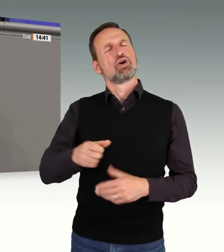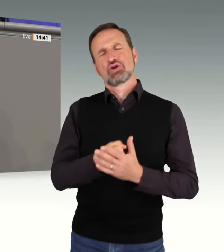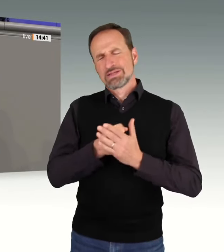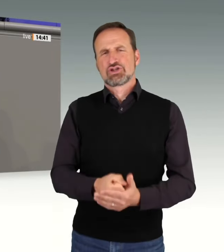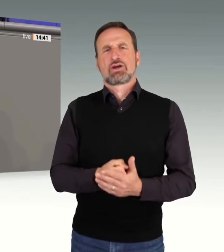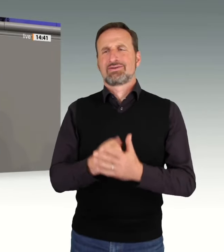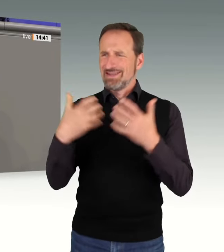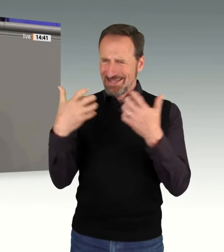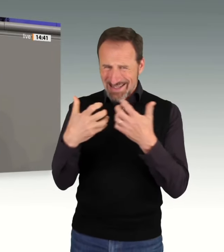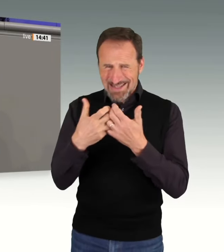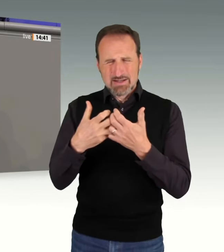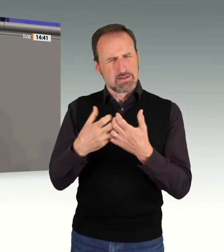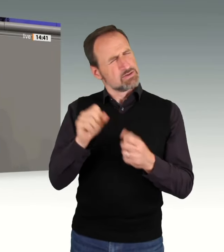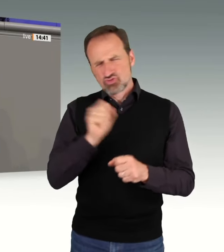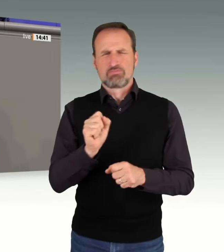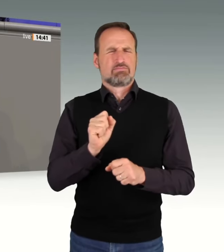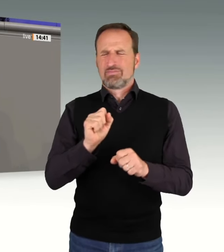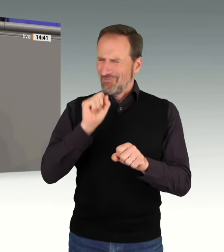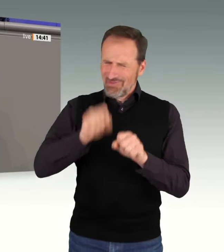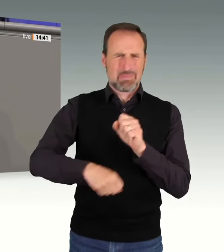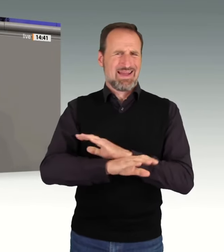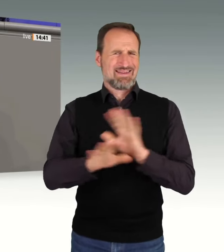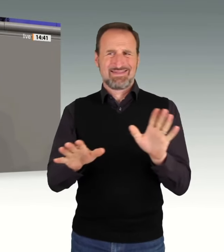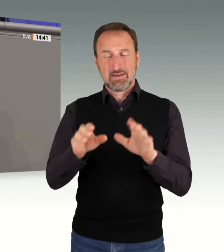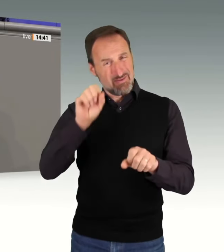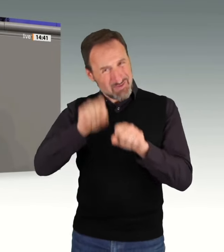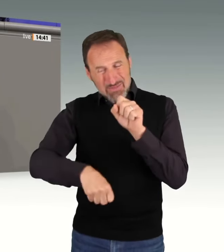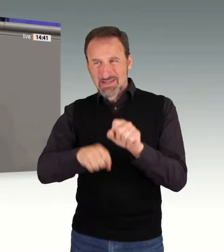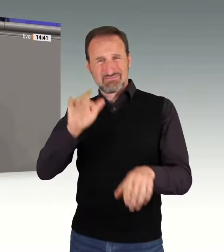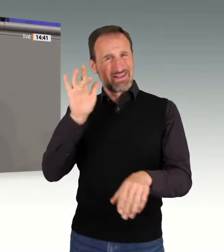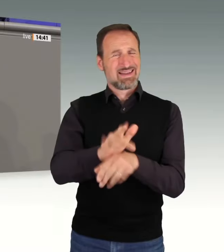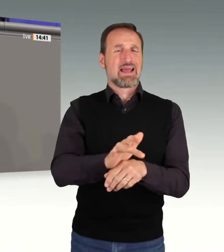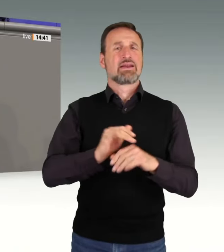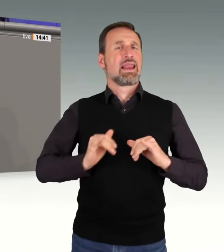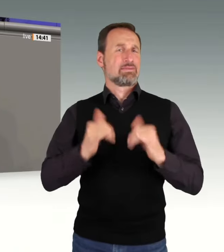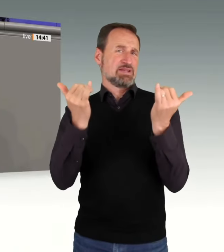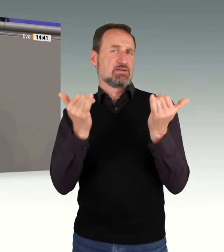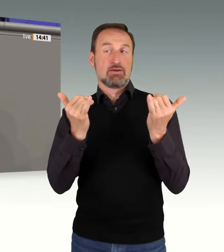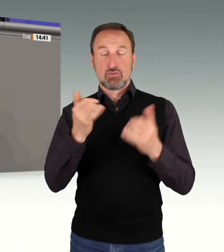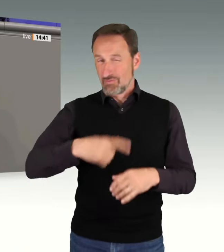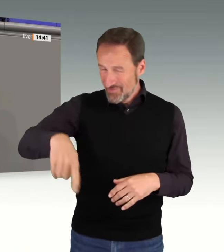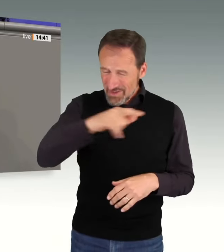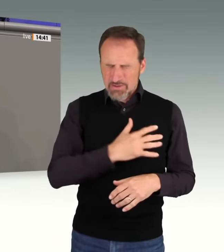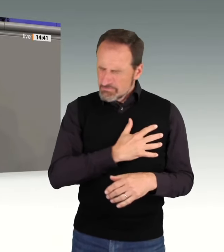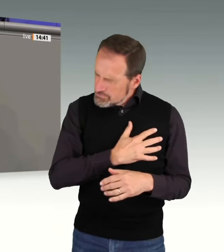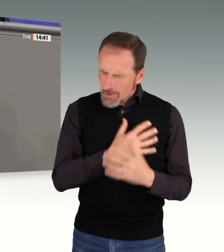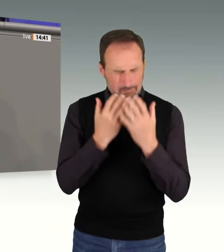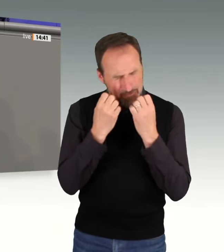Verbrechen gegen das Leben. Und wer mit dem ganzen Herzen möchte, dass die Ukraine möglichst schnell zum Frieden